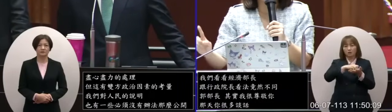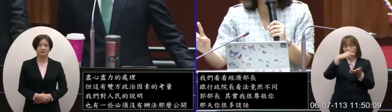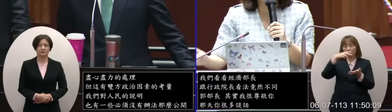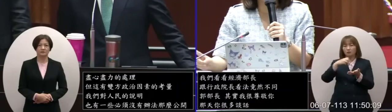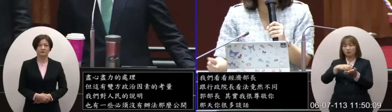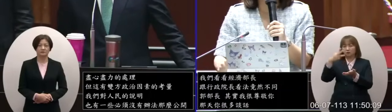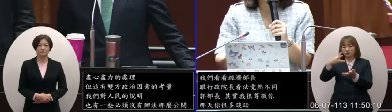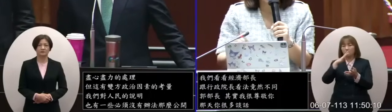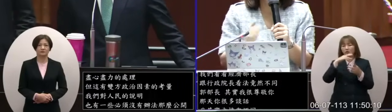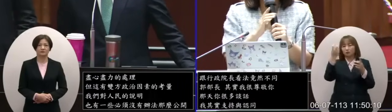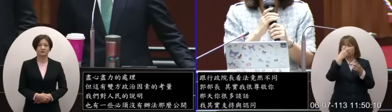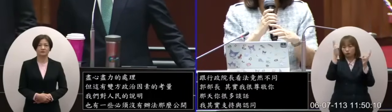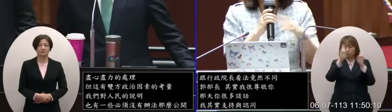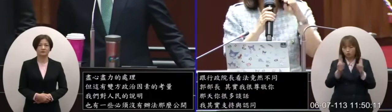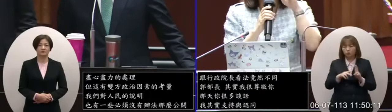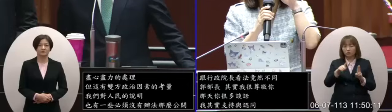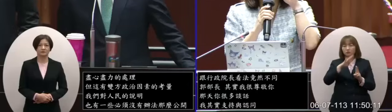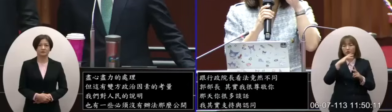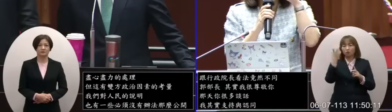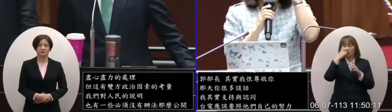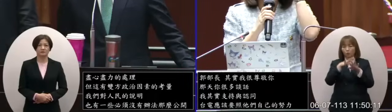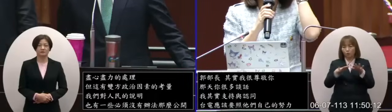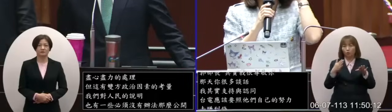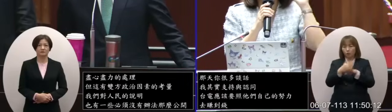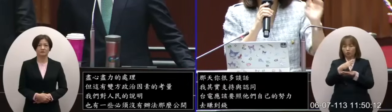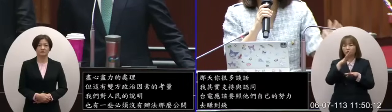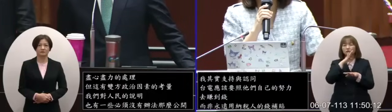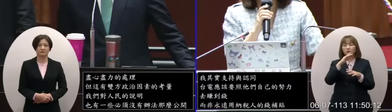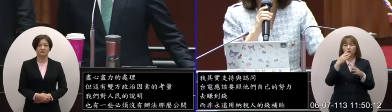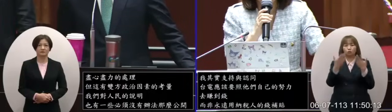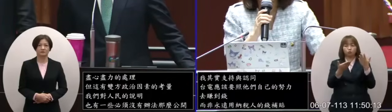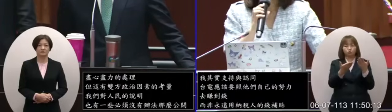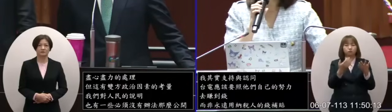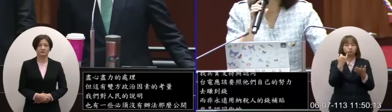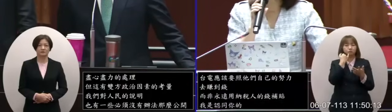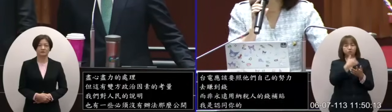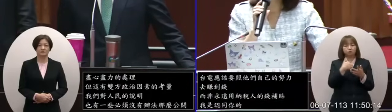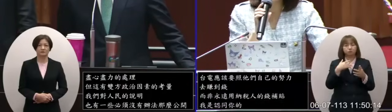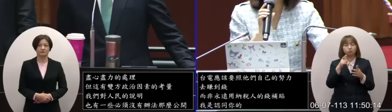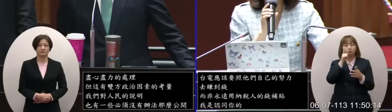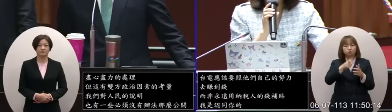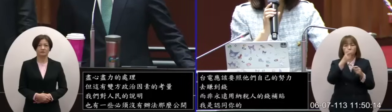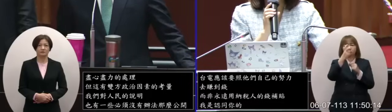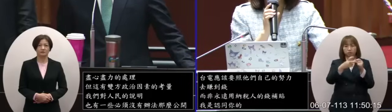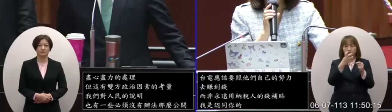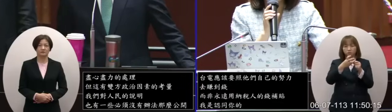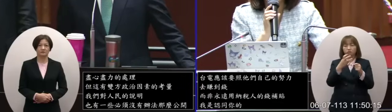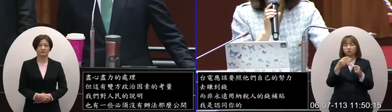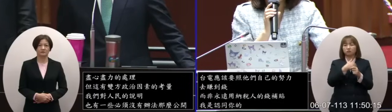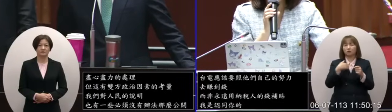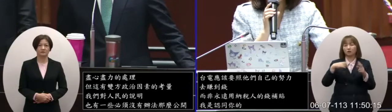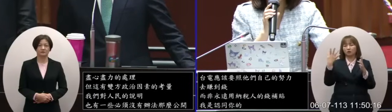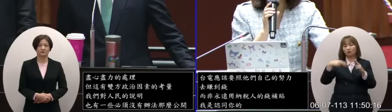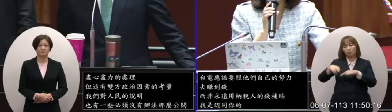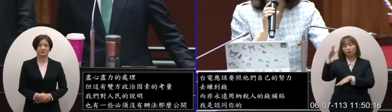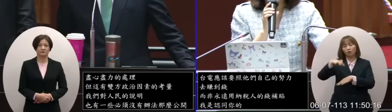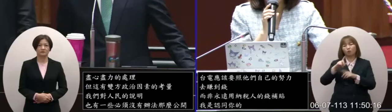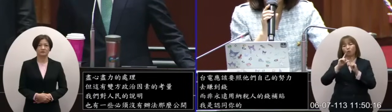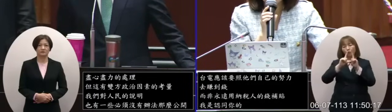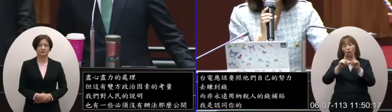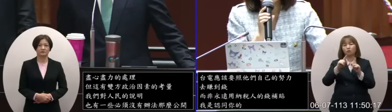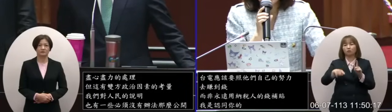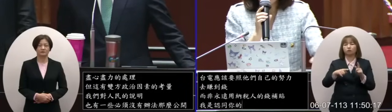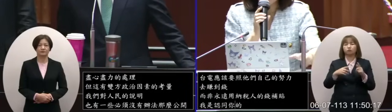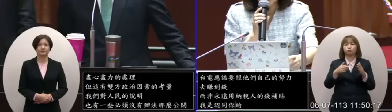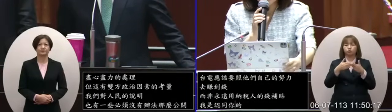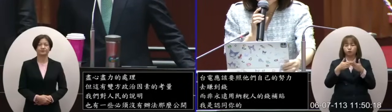检修测试，安检通过之后可以再用20-30年，但是我们的行政院呢却说这个呢我